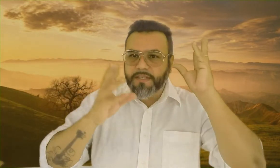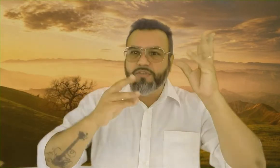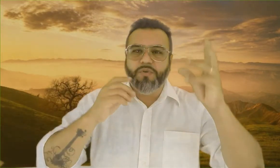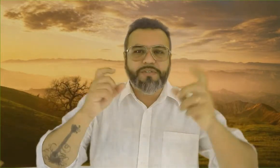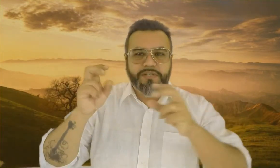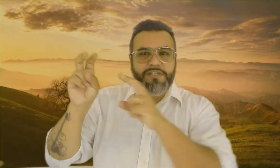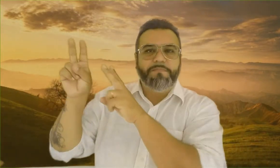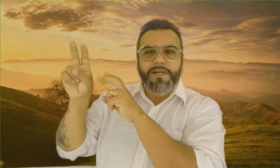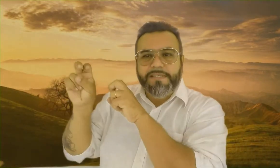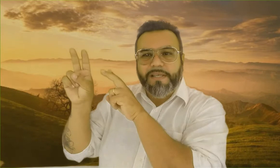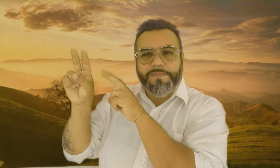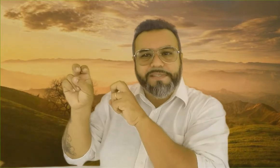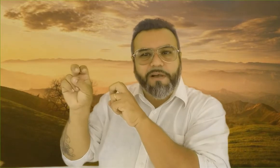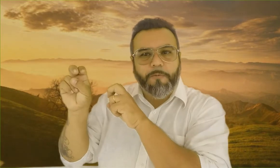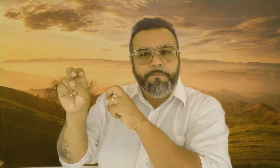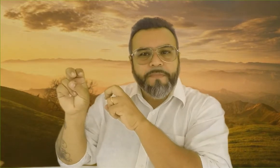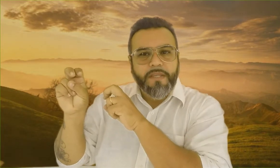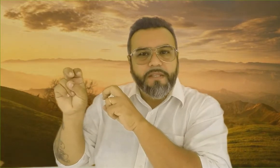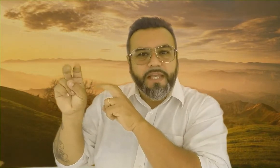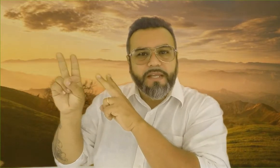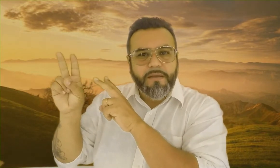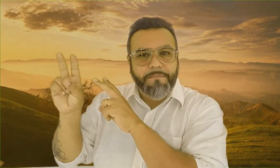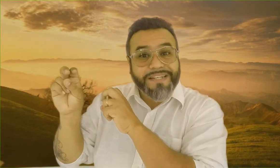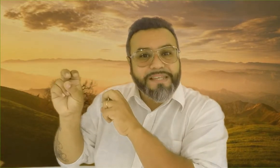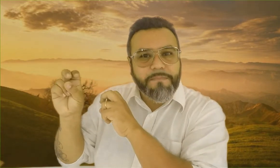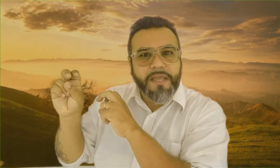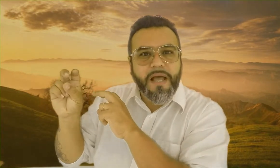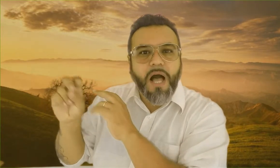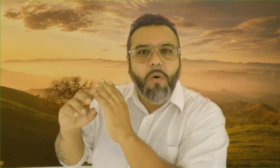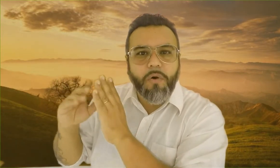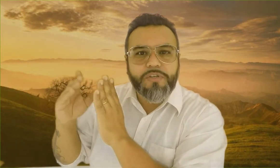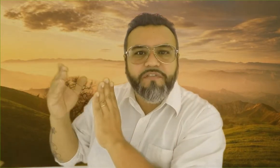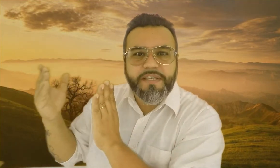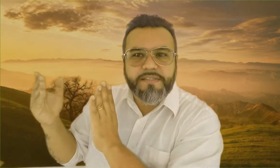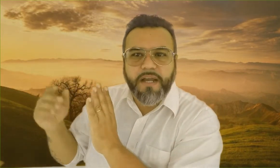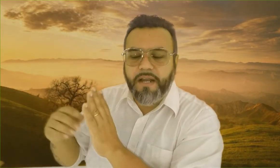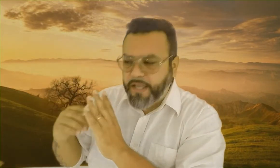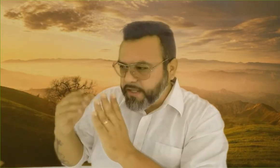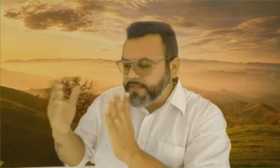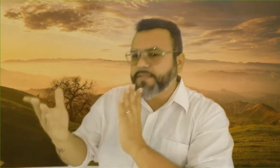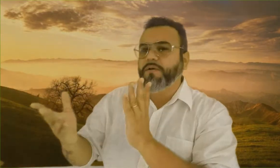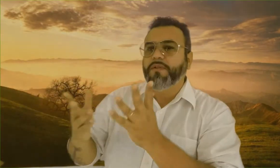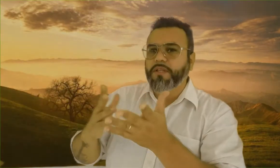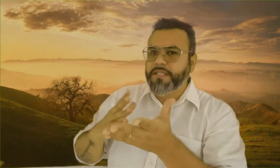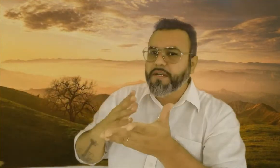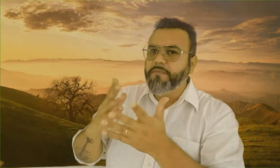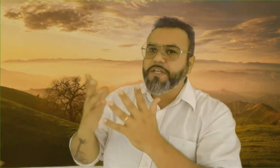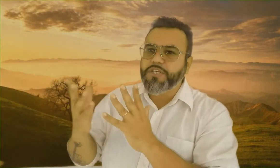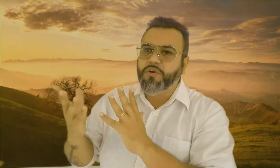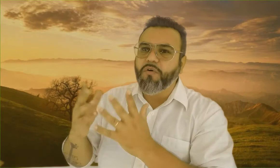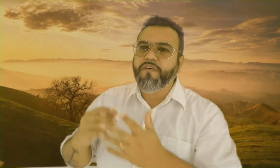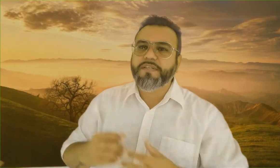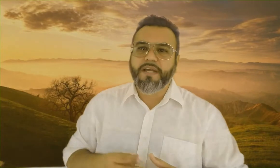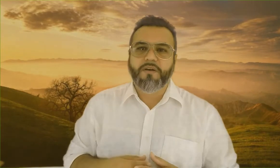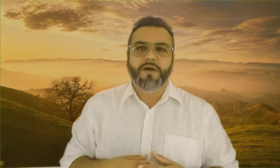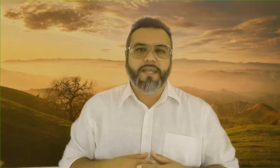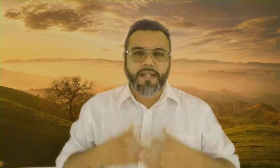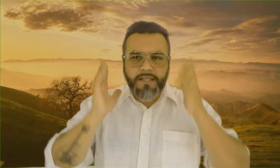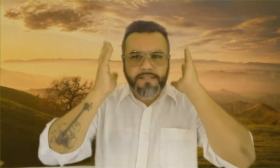questões de percepção, né? Perceber aonde vai estar. É questão, literalmente, de conversar com aquele que está